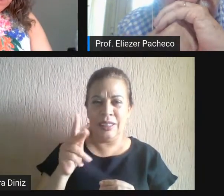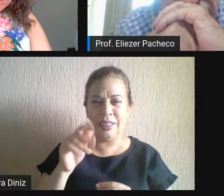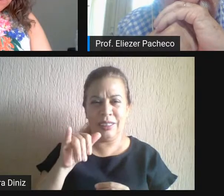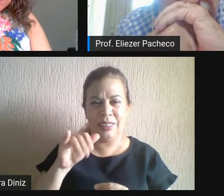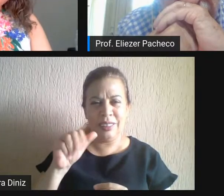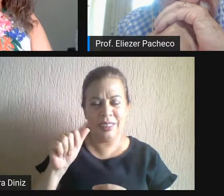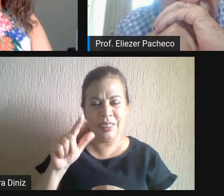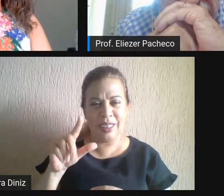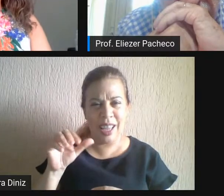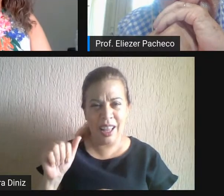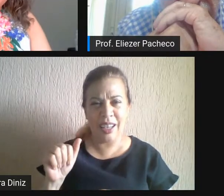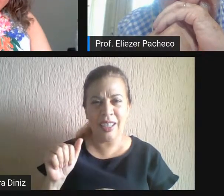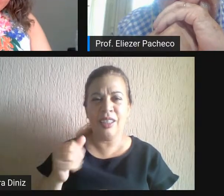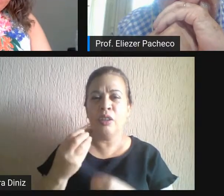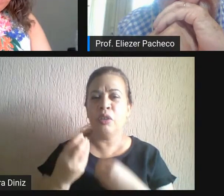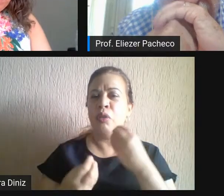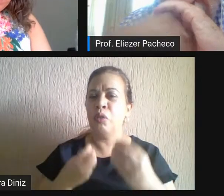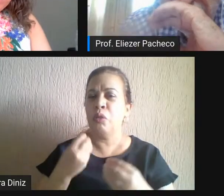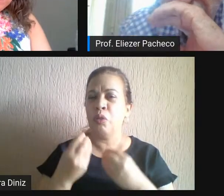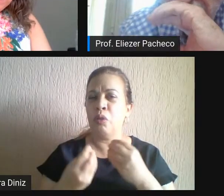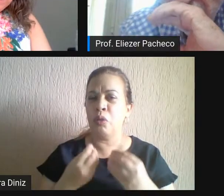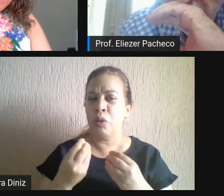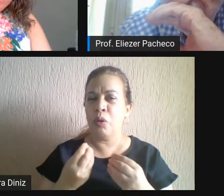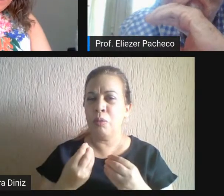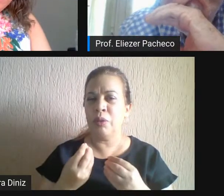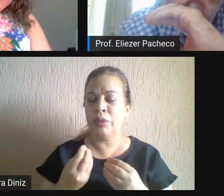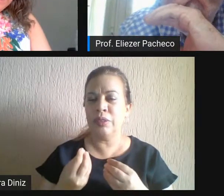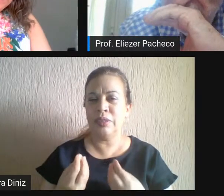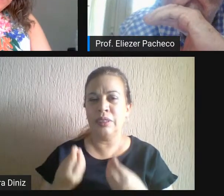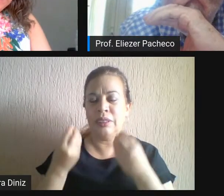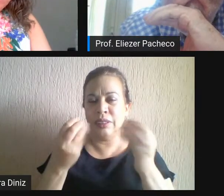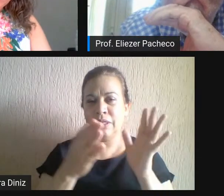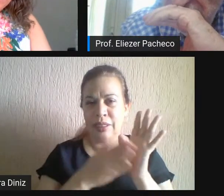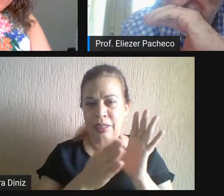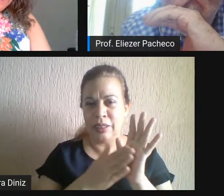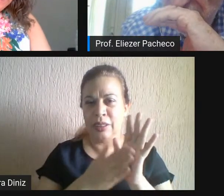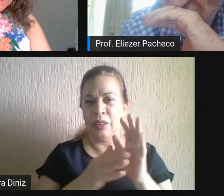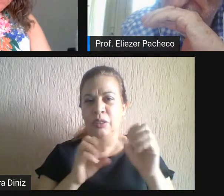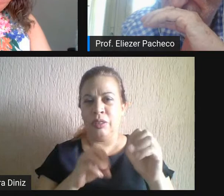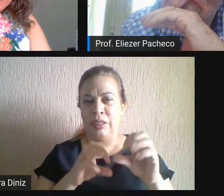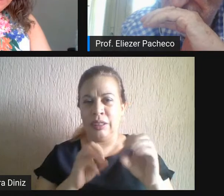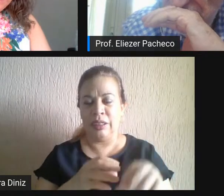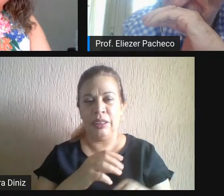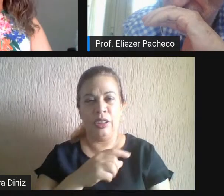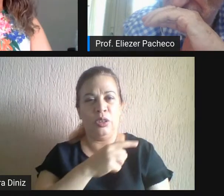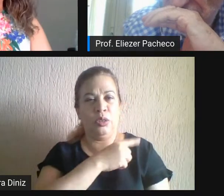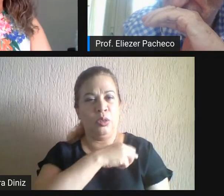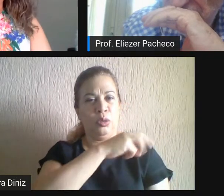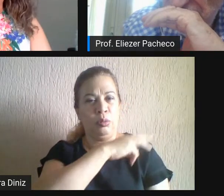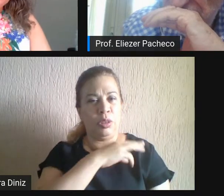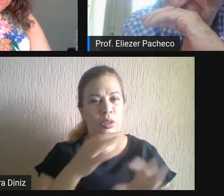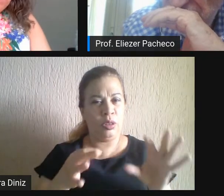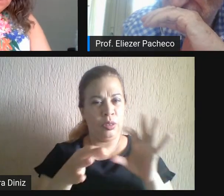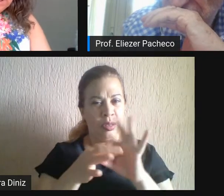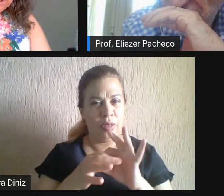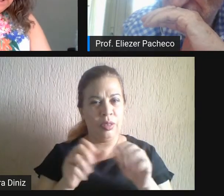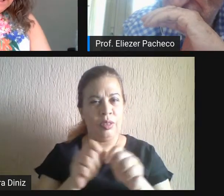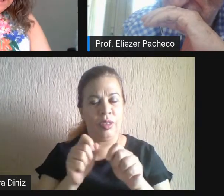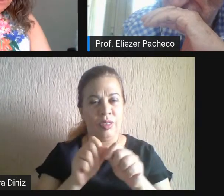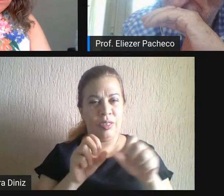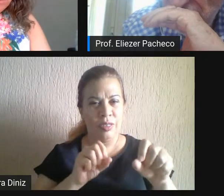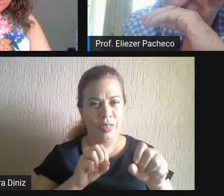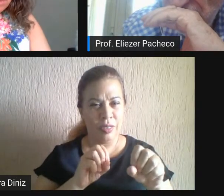A pergunta de Tiala, que diz o seguinte: como transpor a proposta do ensino médio integrado, do ensino integrado, para a elaboração de